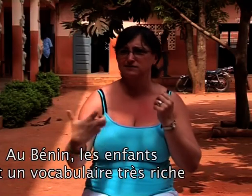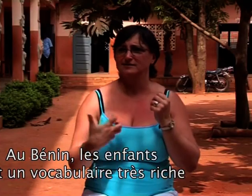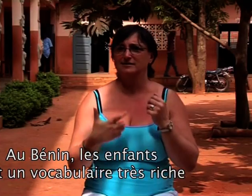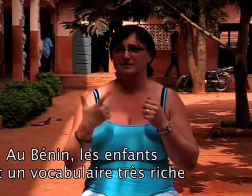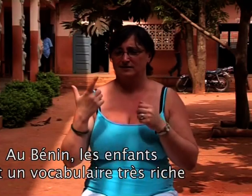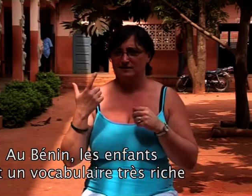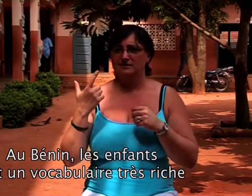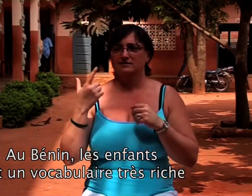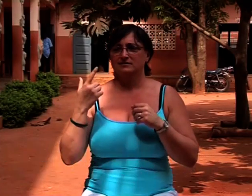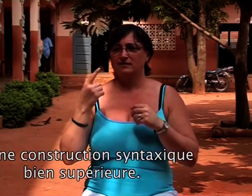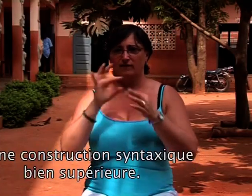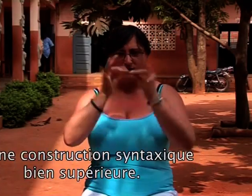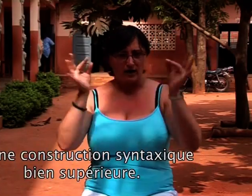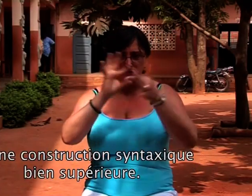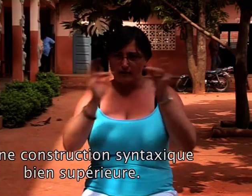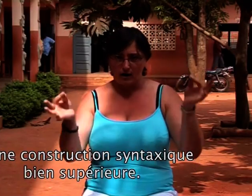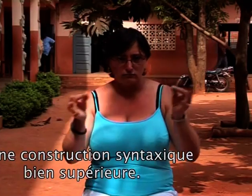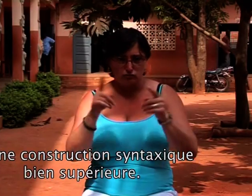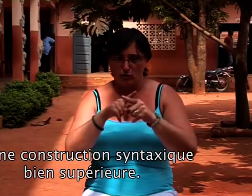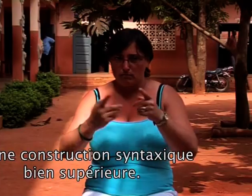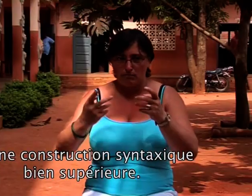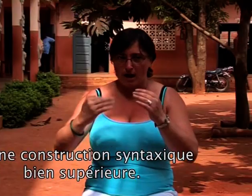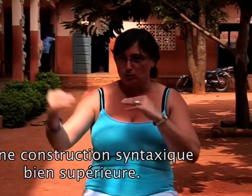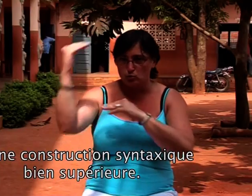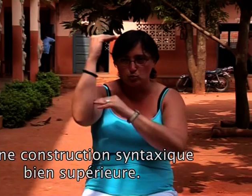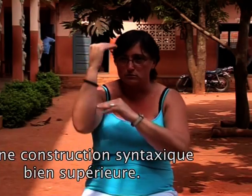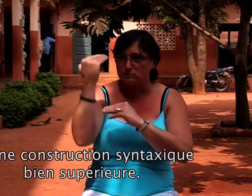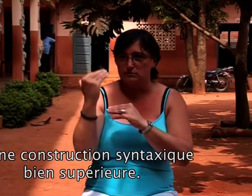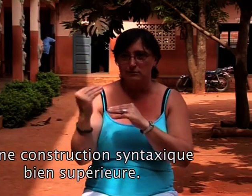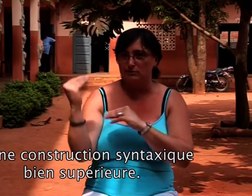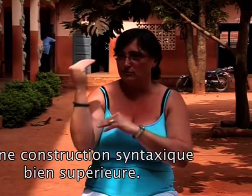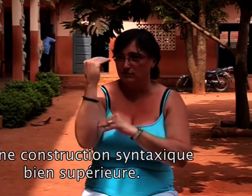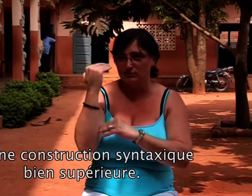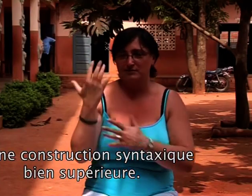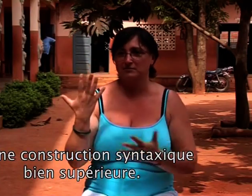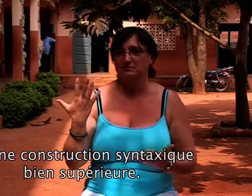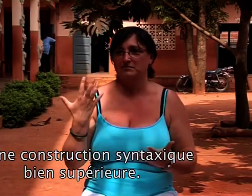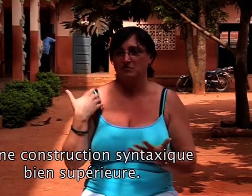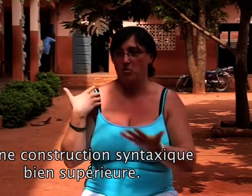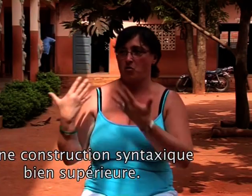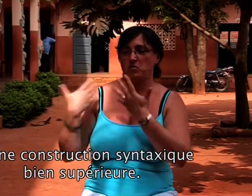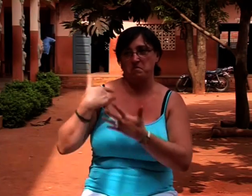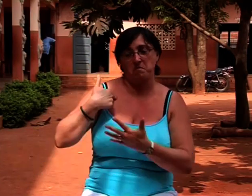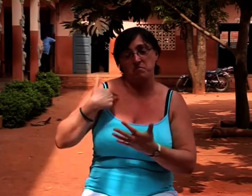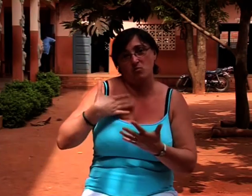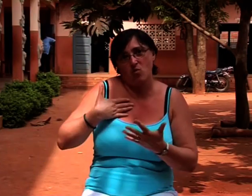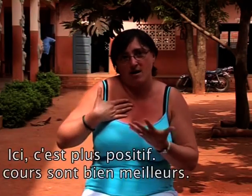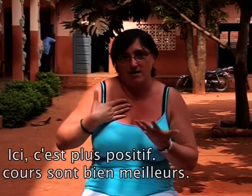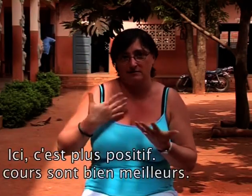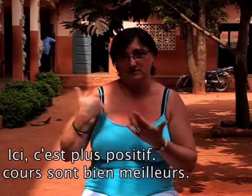on leur apprend un vocabulaire très riche, une langue française et des phrases vraiment d'un niveau bien supérieur. Et donc